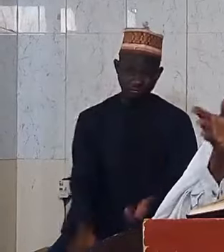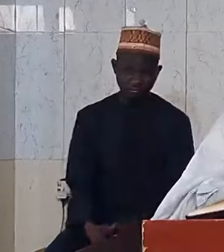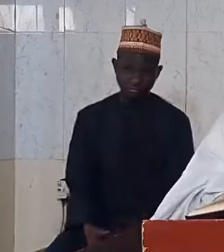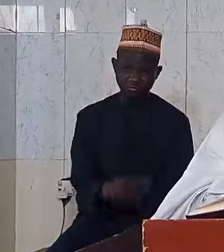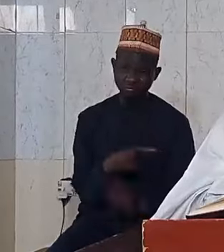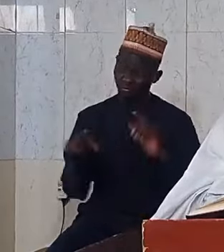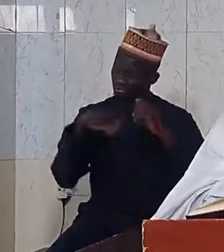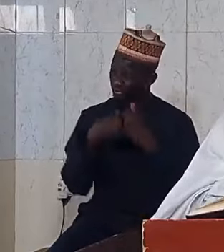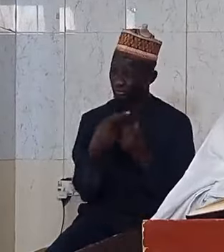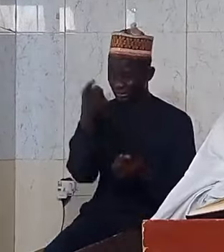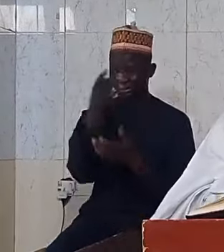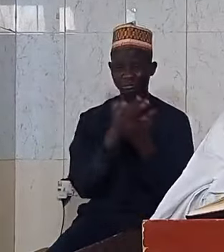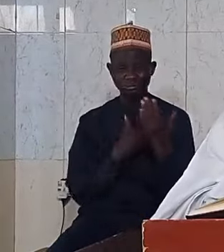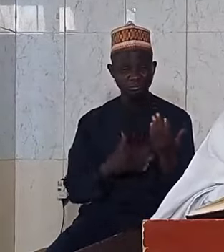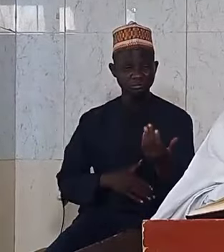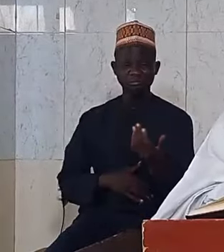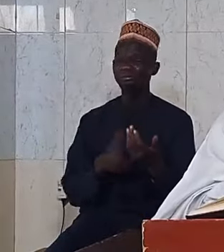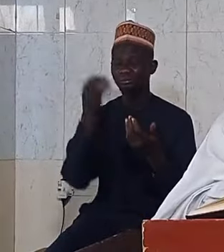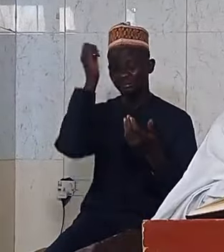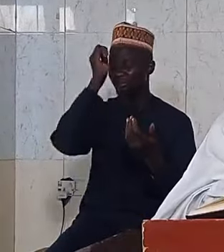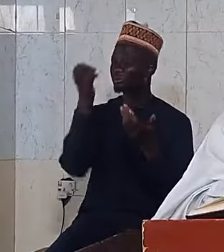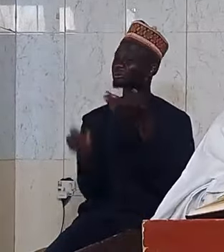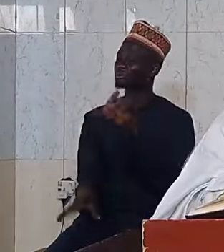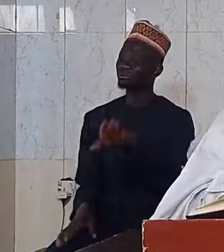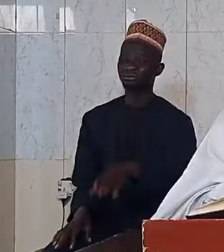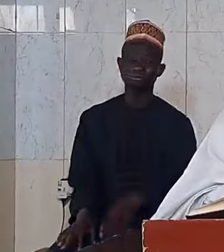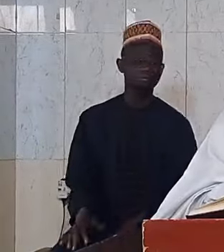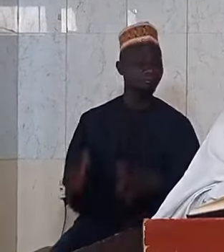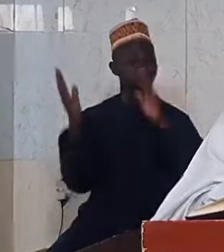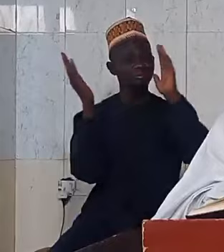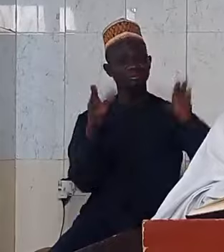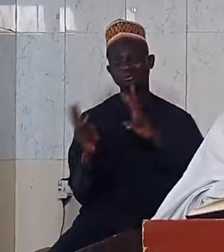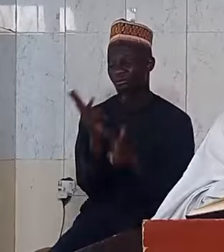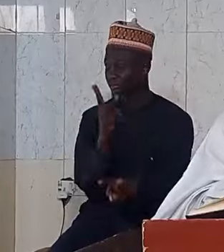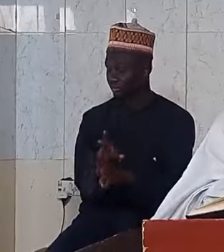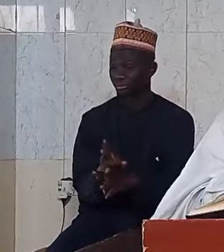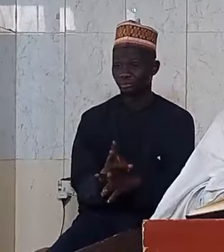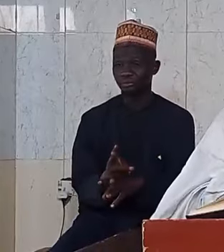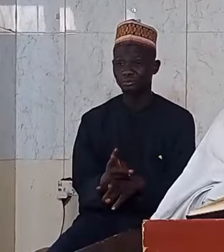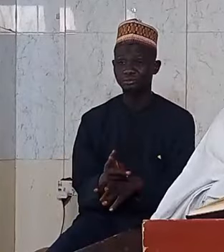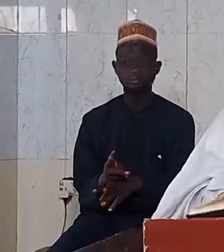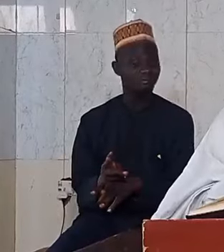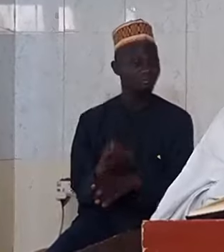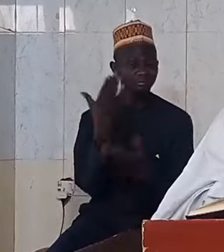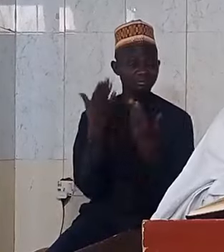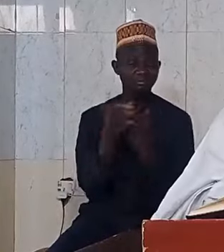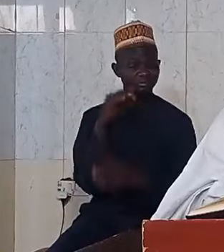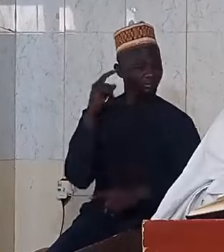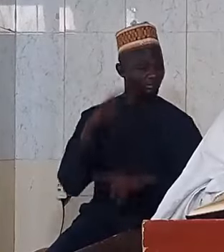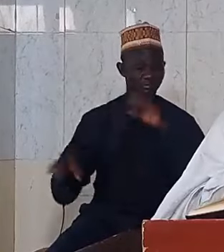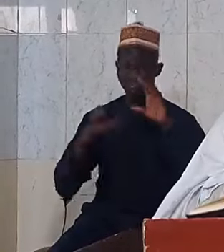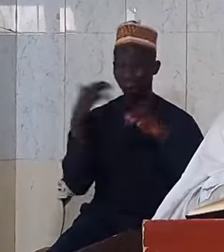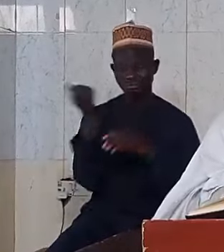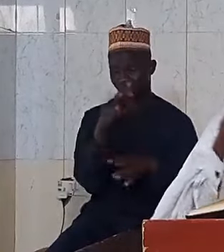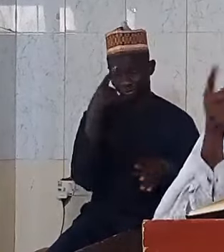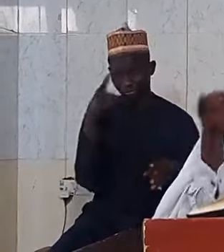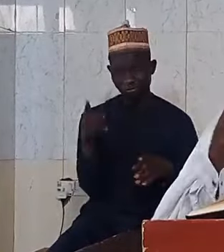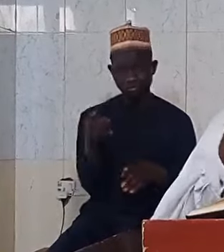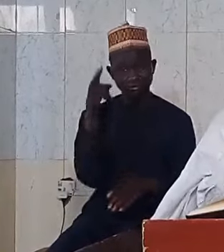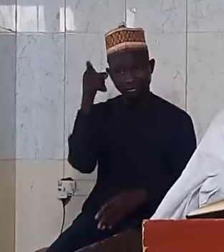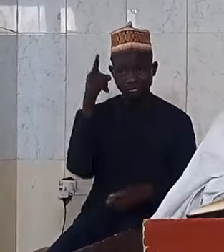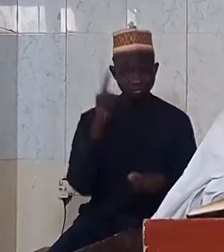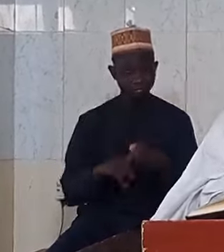ka zo ka ɗauki wanda yake baya nan ya bar duniya alal aƙalla ba zai iya maka wannan abun ba kai